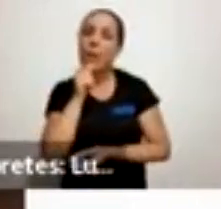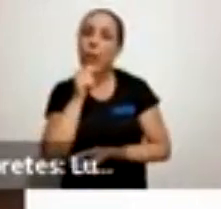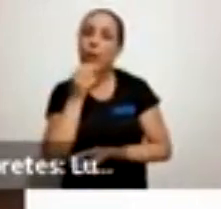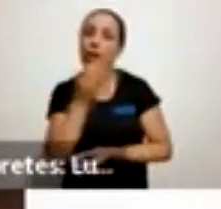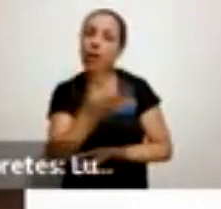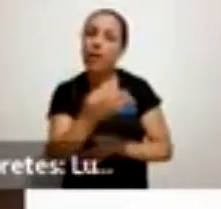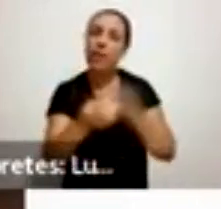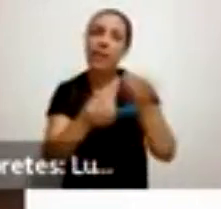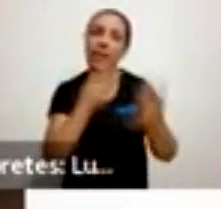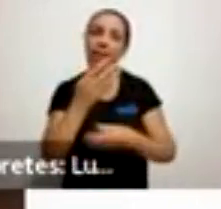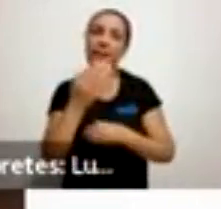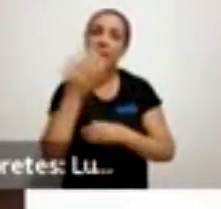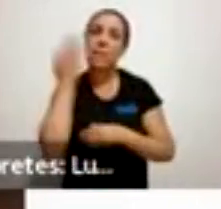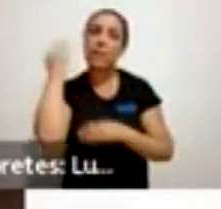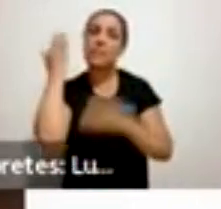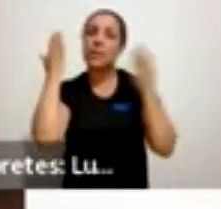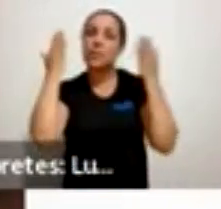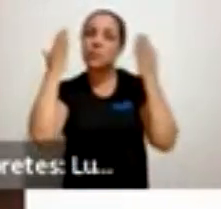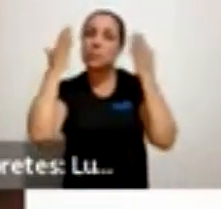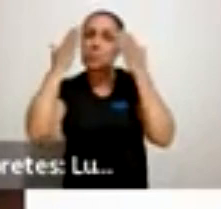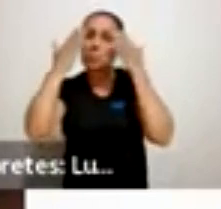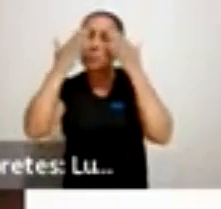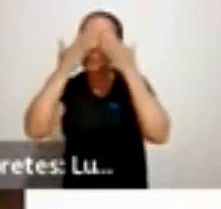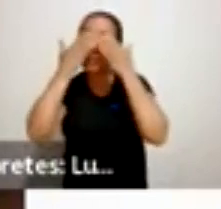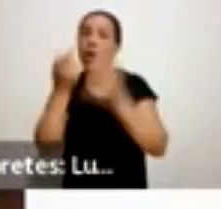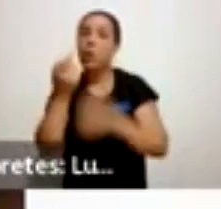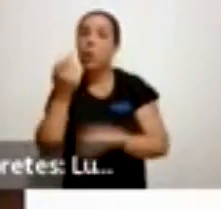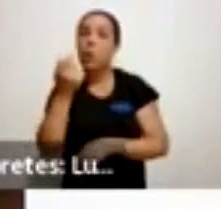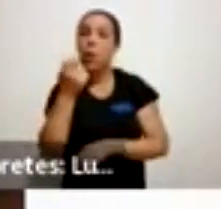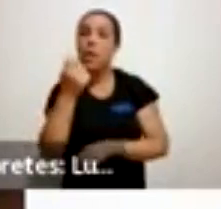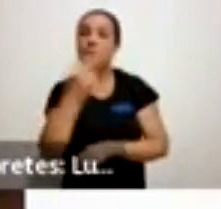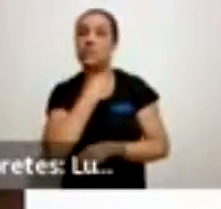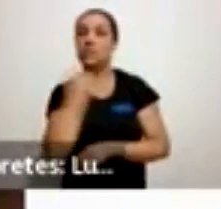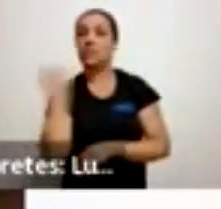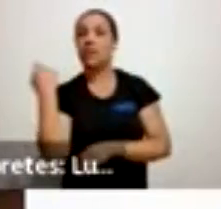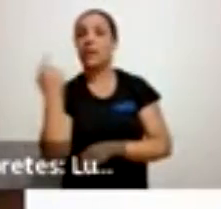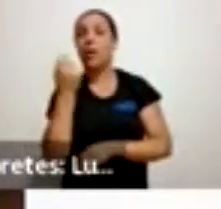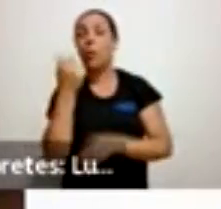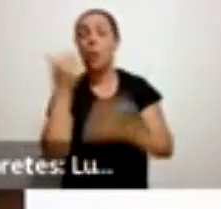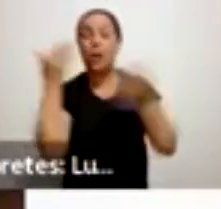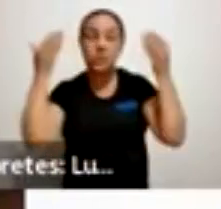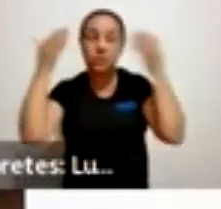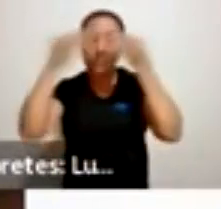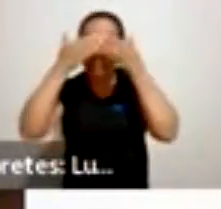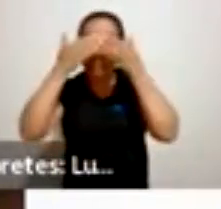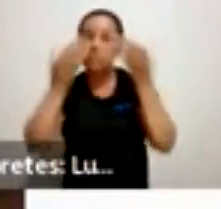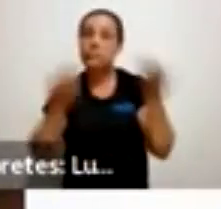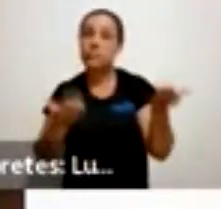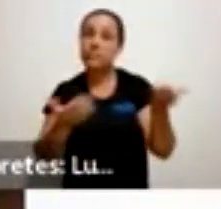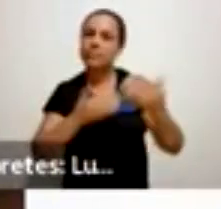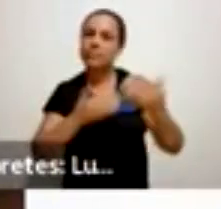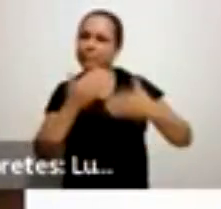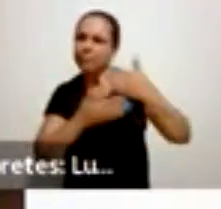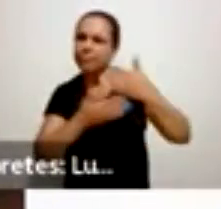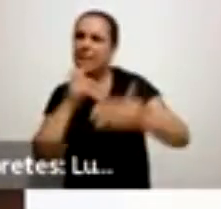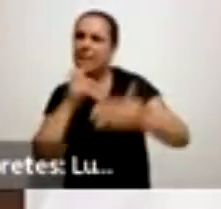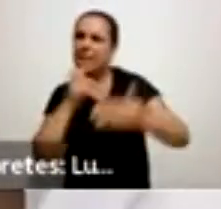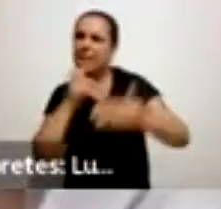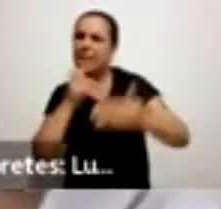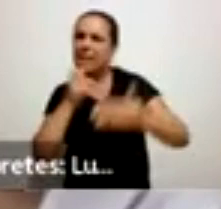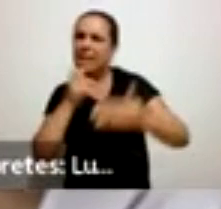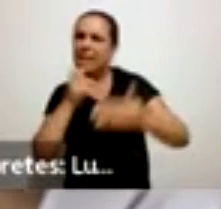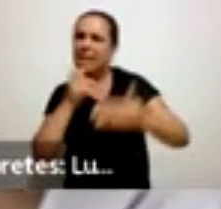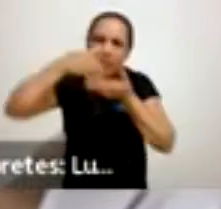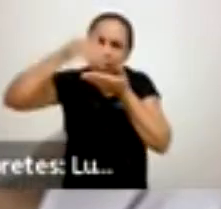nos olhos deles, olha a calcificação. E o depois, após o uso da água corrigida magneticamente. E aqui